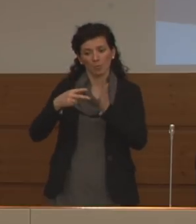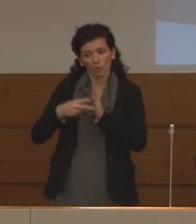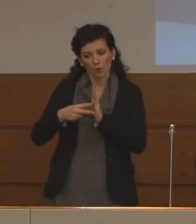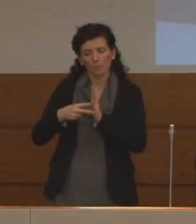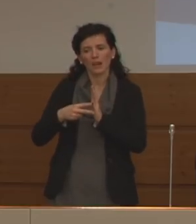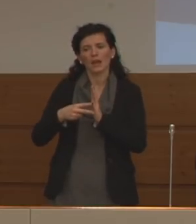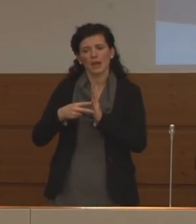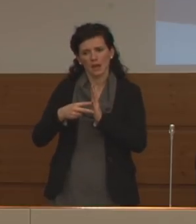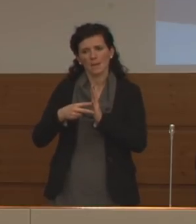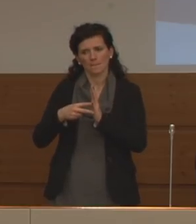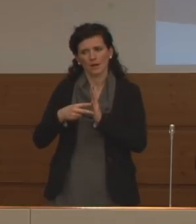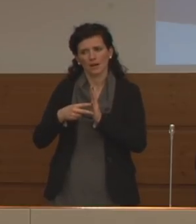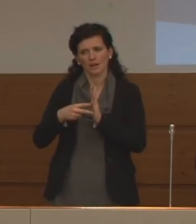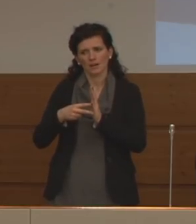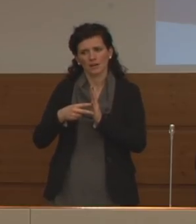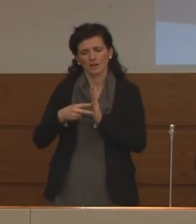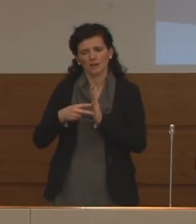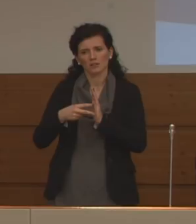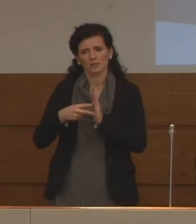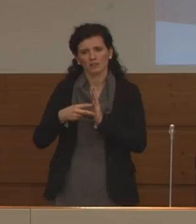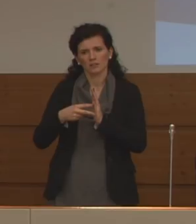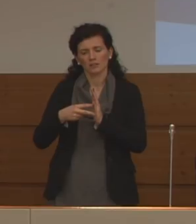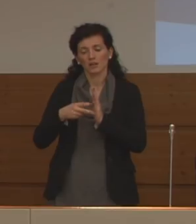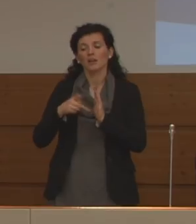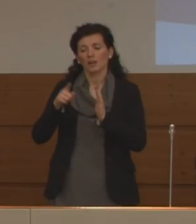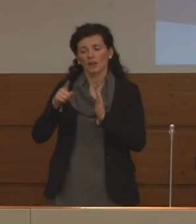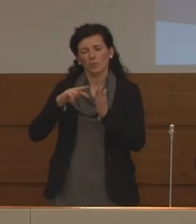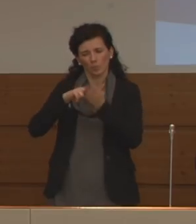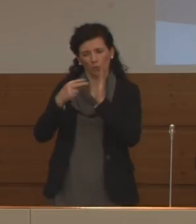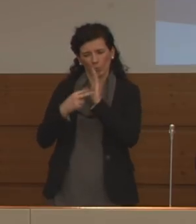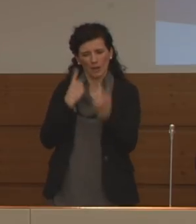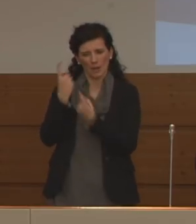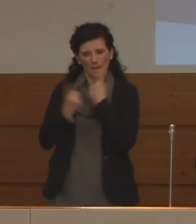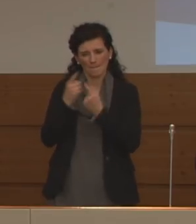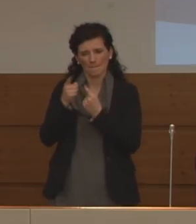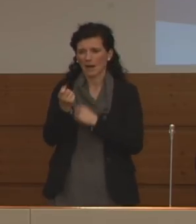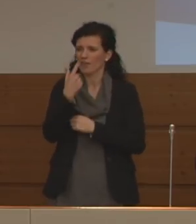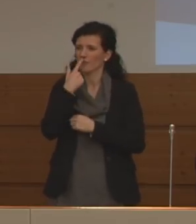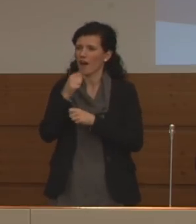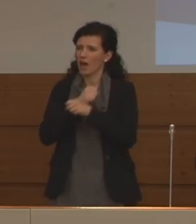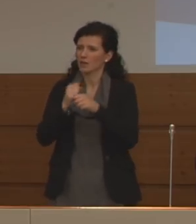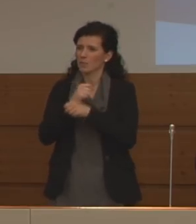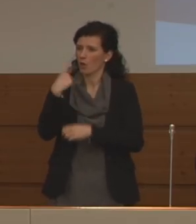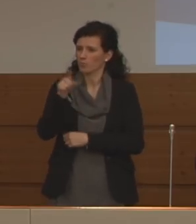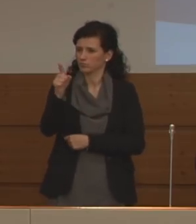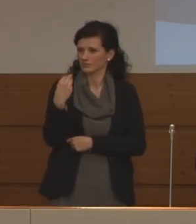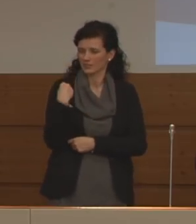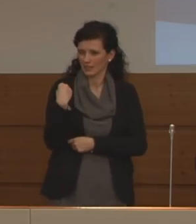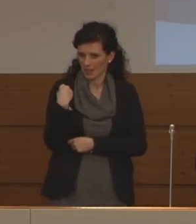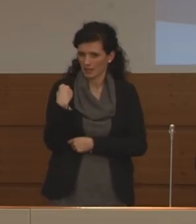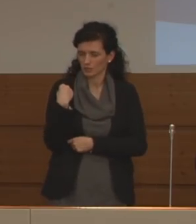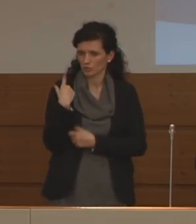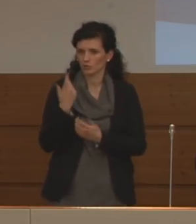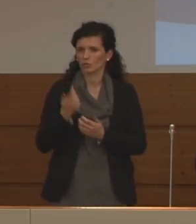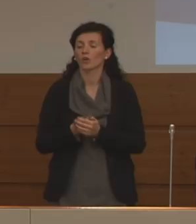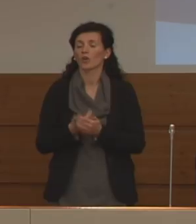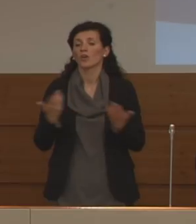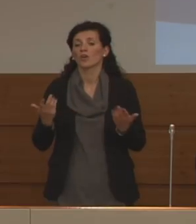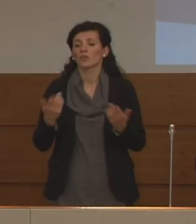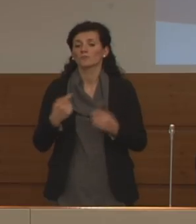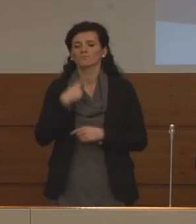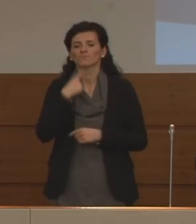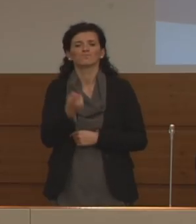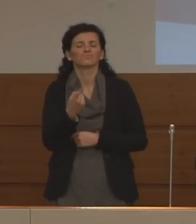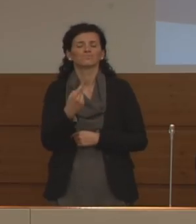tondo e in particolare per il farmaco qui lei faceva riferimento prima di poter dire che abbiamo